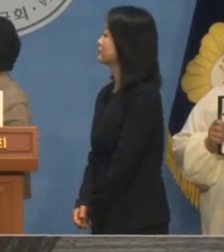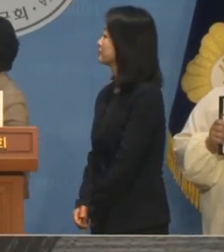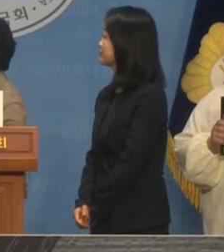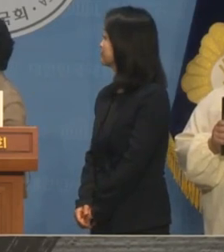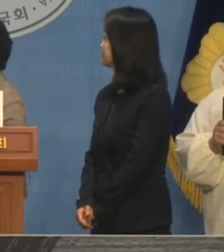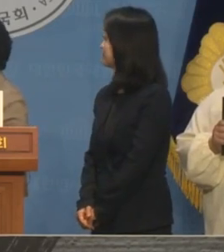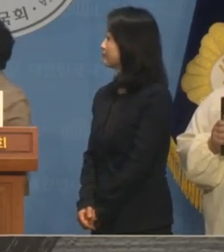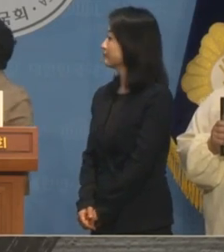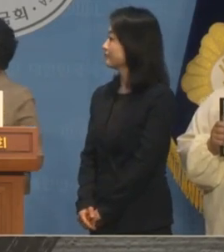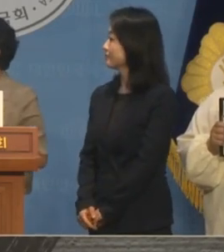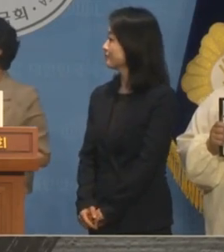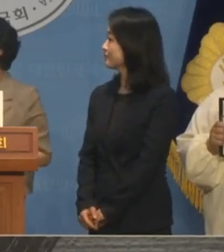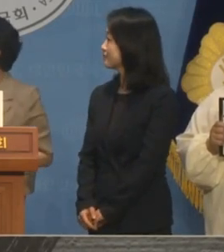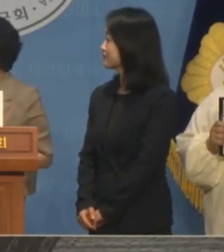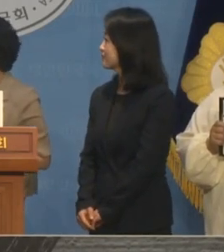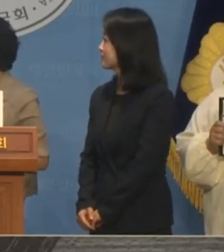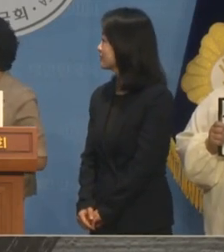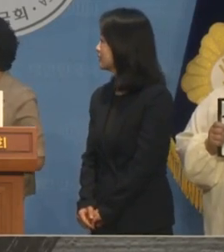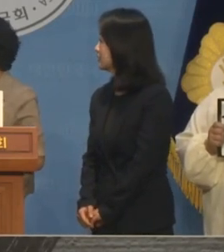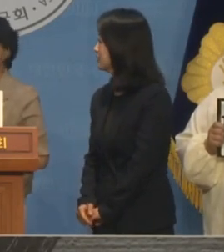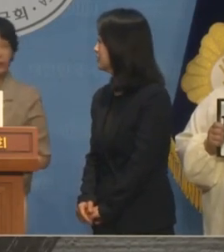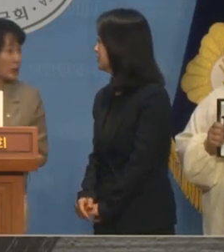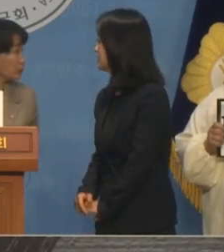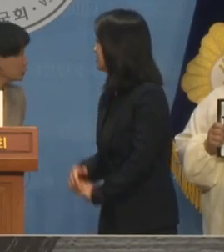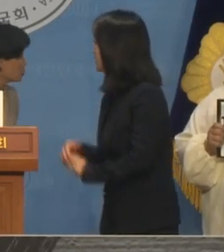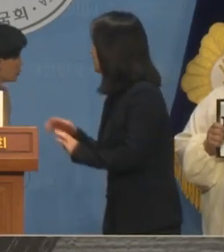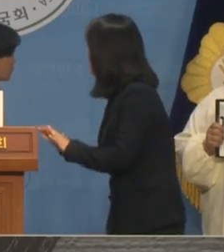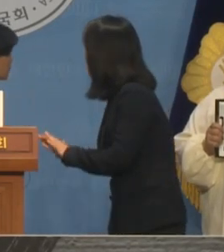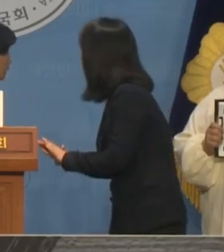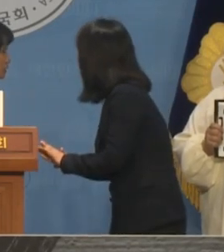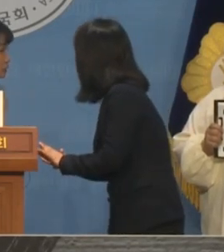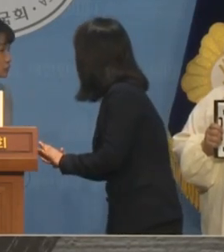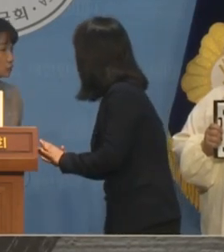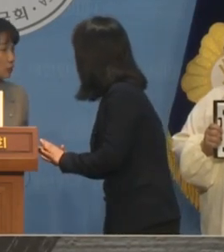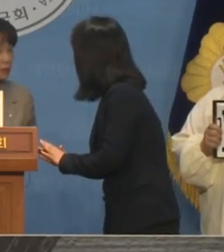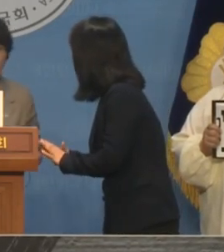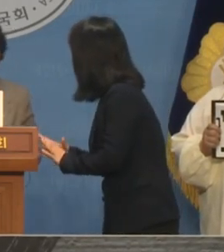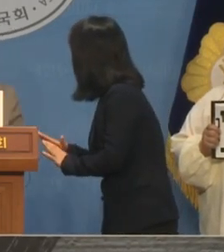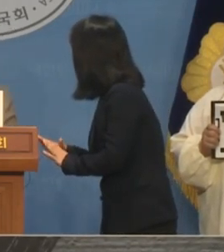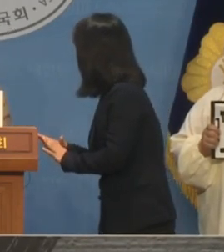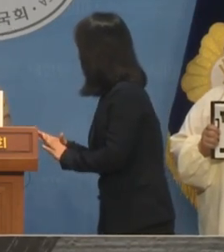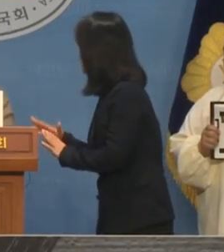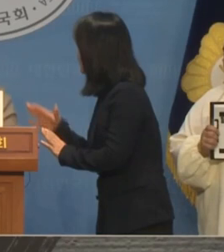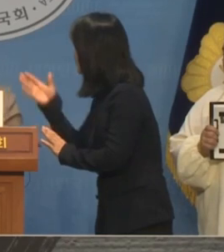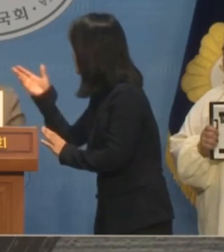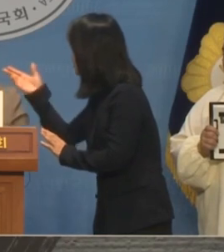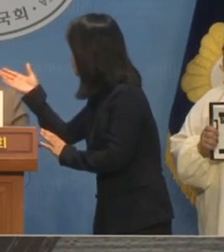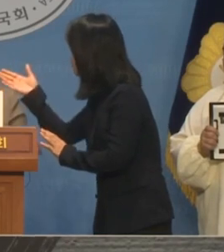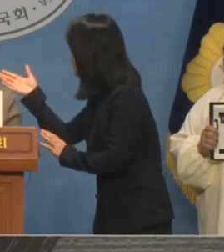여기 차 있으신데 잘 보이세요? 사회를 누가 사회자가 누구야?